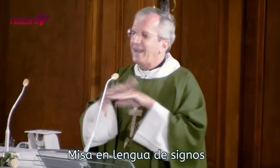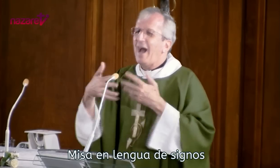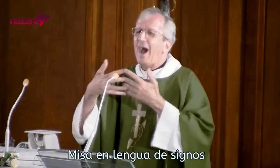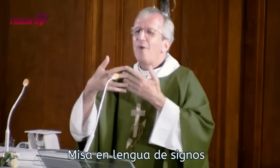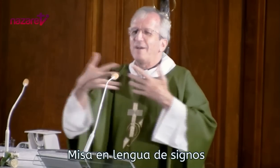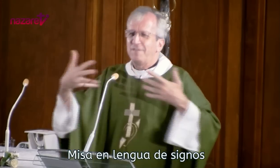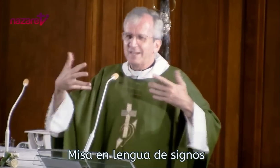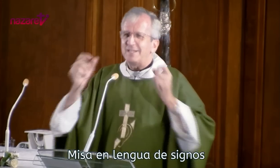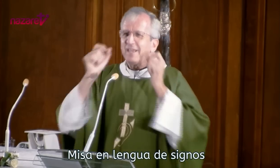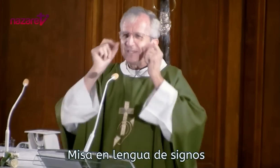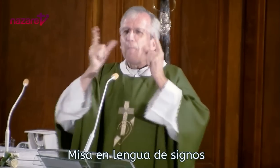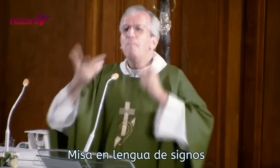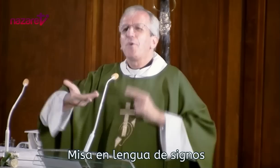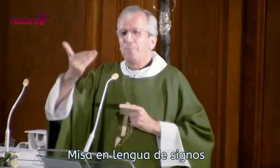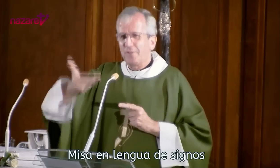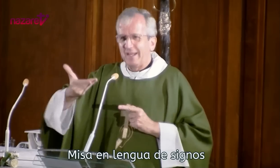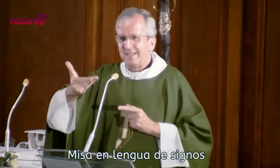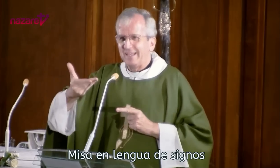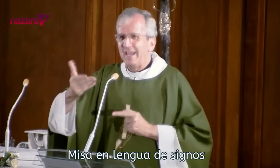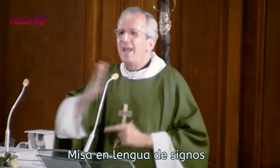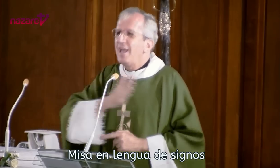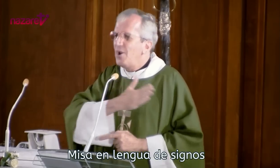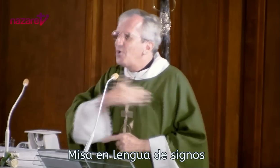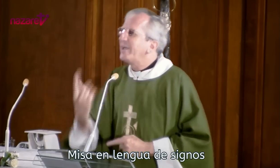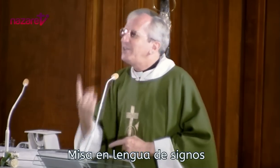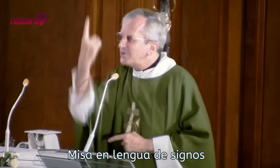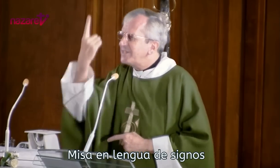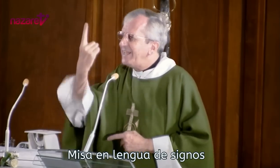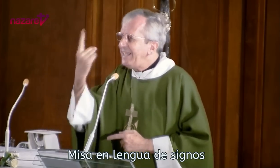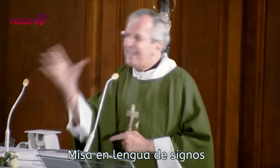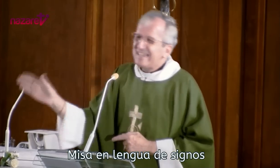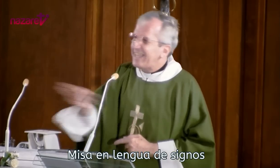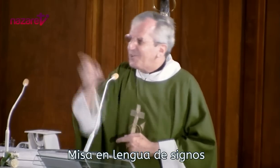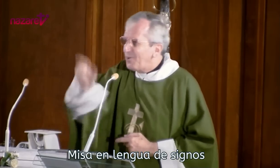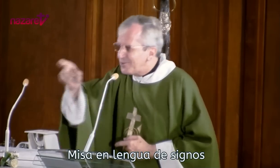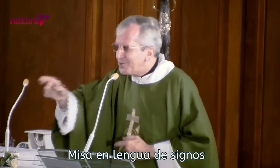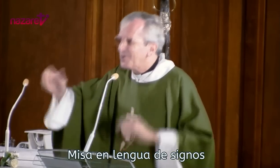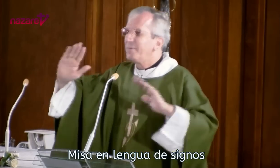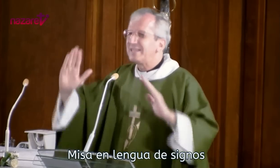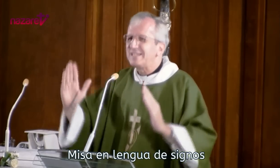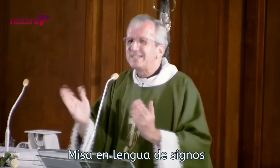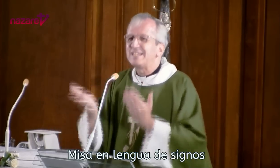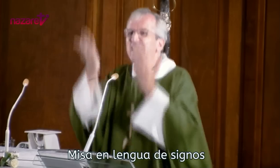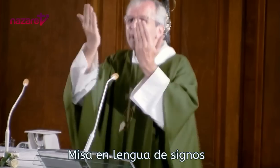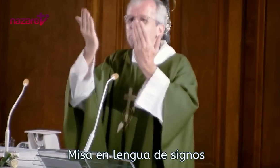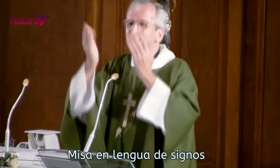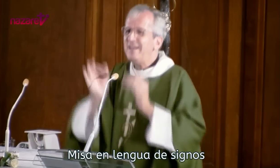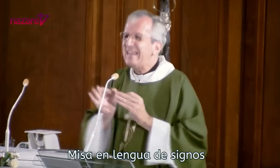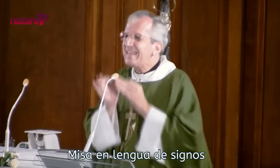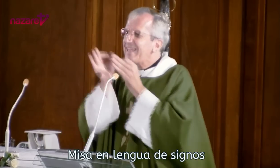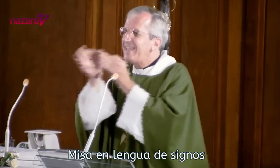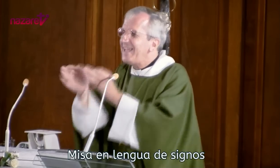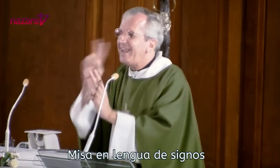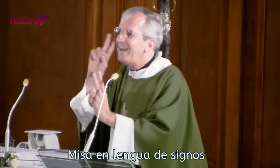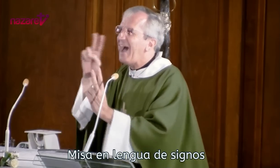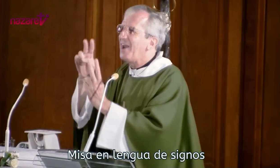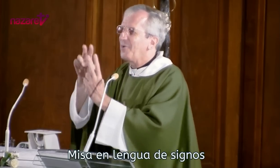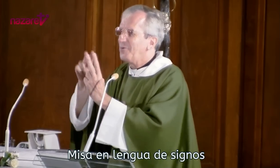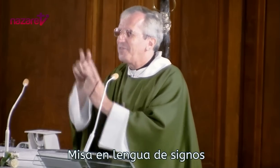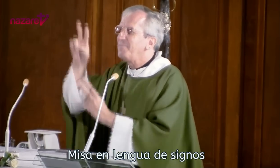a una frase que es muy importante. Lo que Dios quiere es que todos los hombres se salven y lleguen al conocimiento